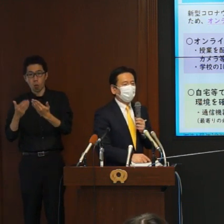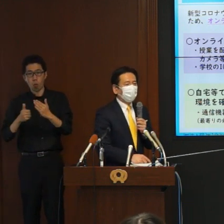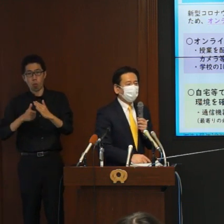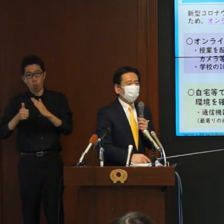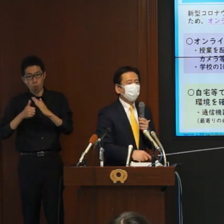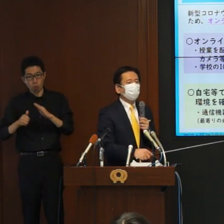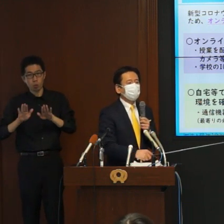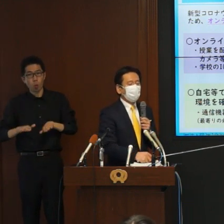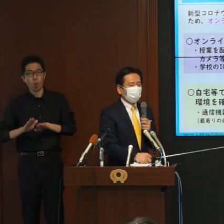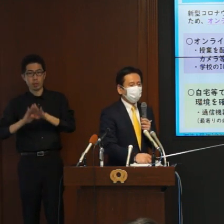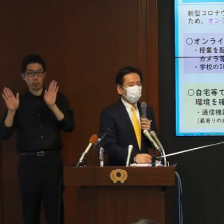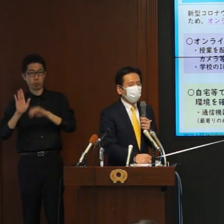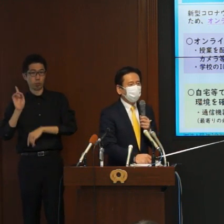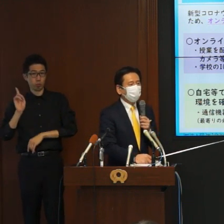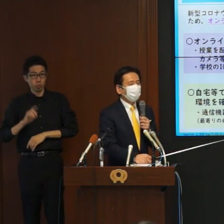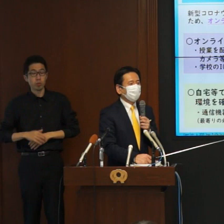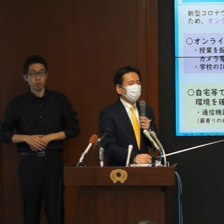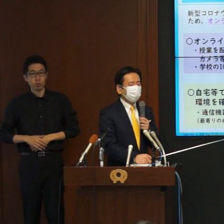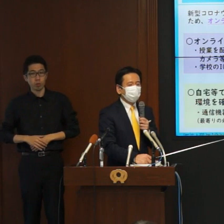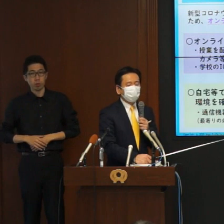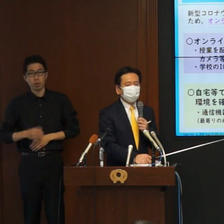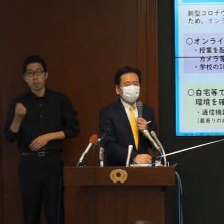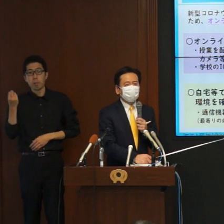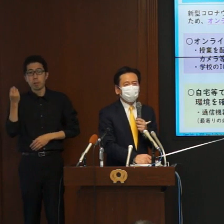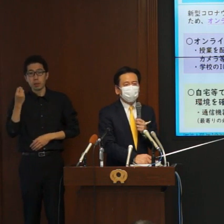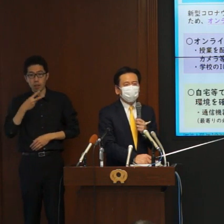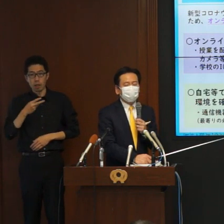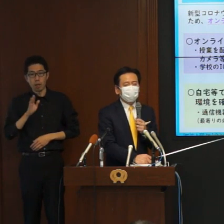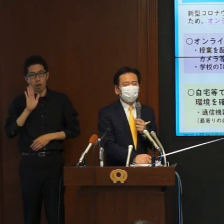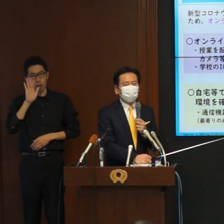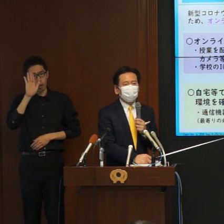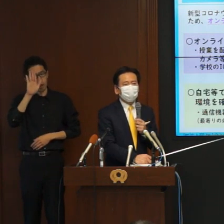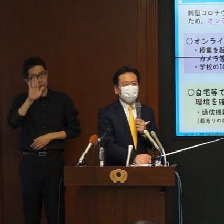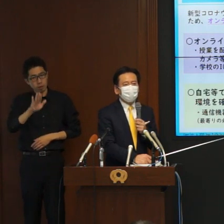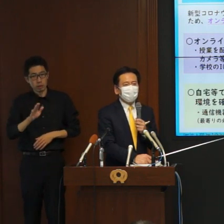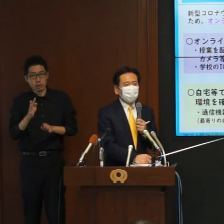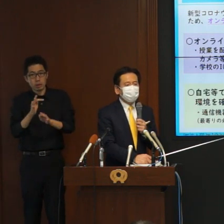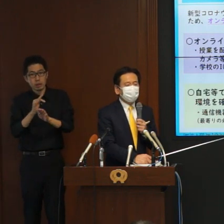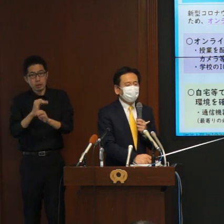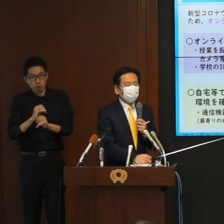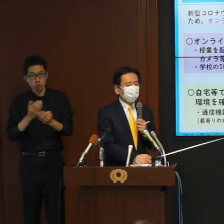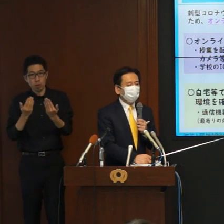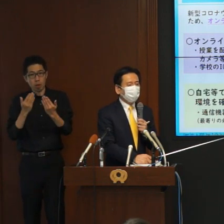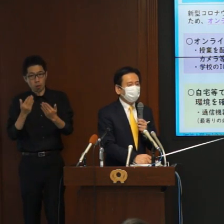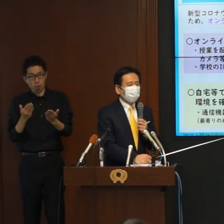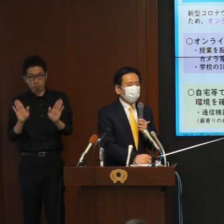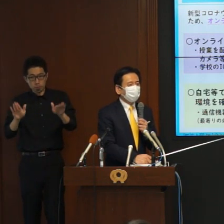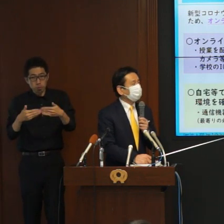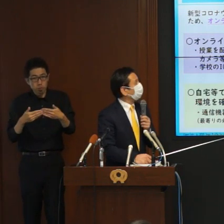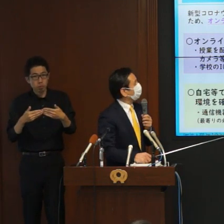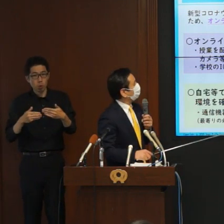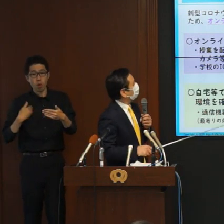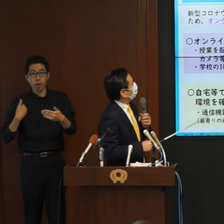ども、並行して、いつまた休校になってもいいように、しっかり、